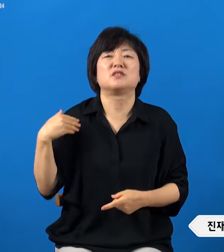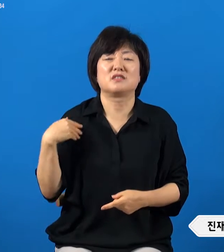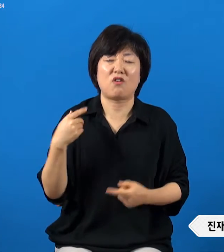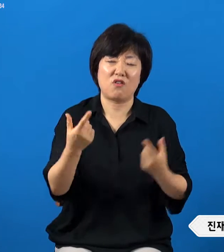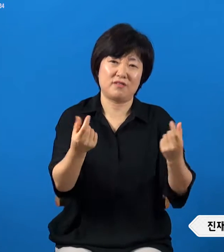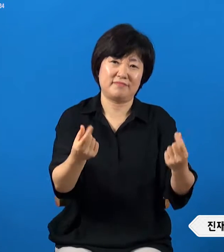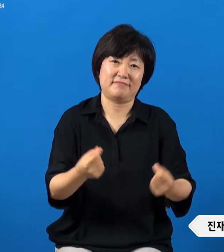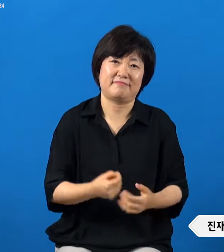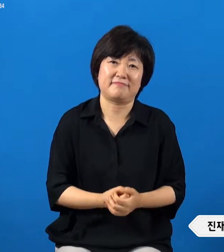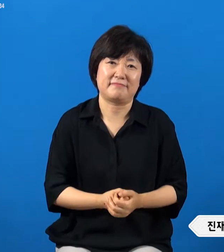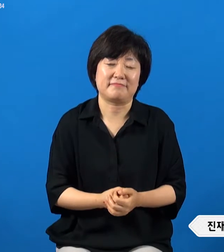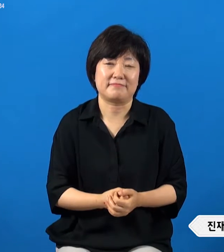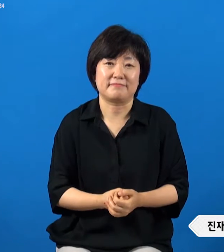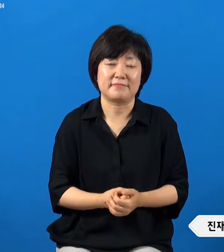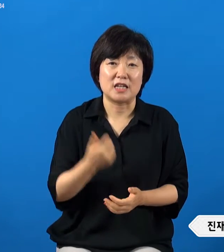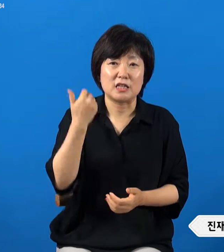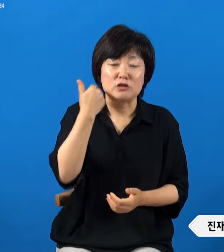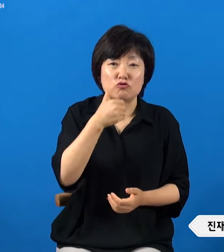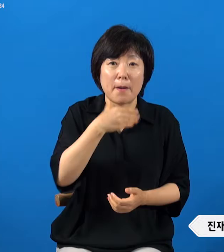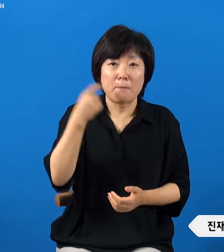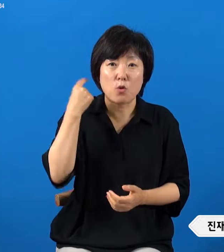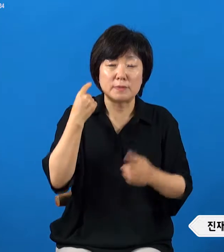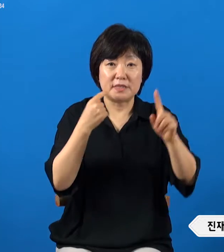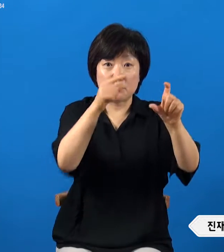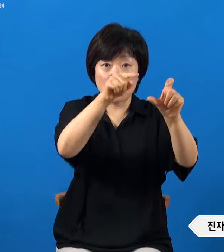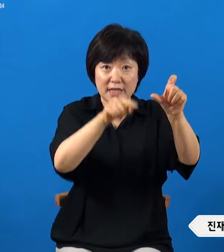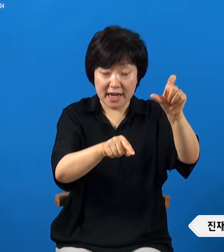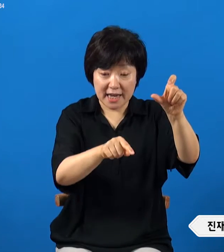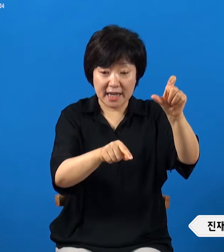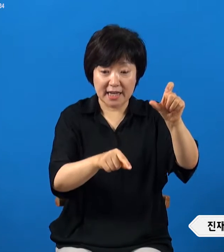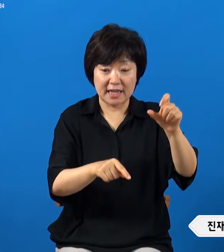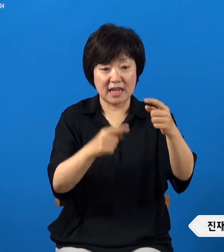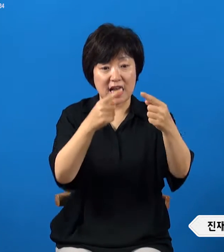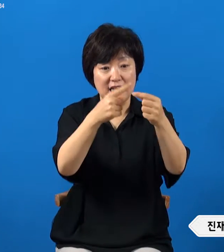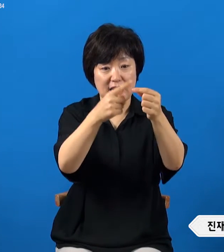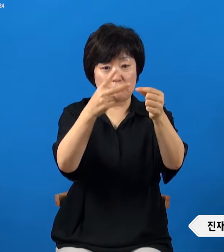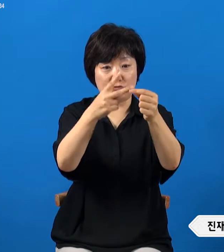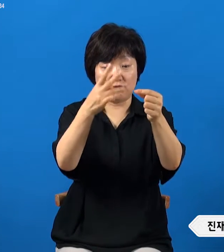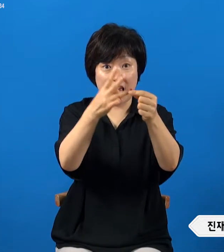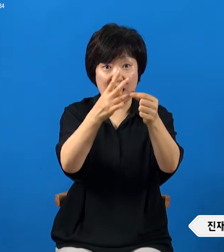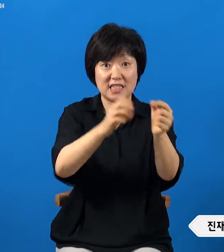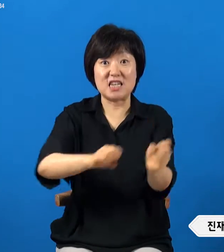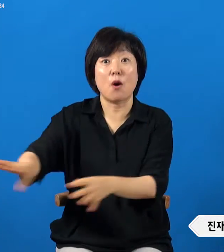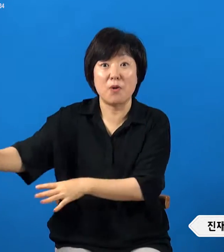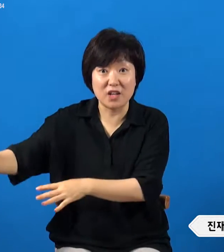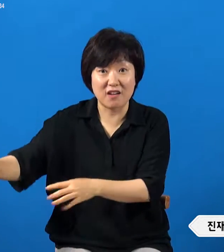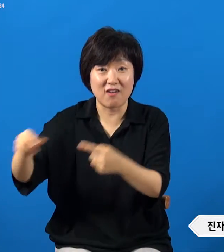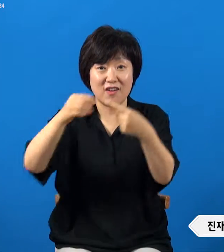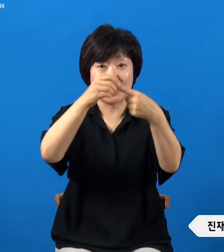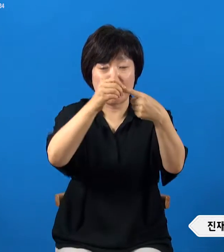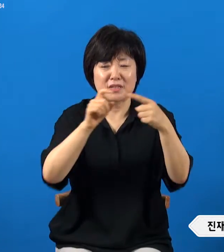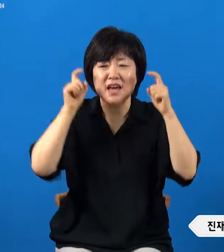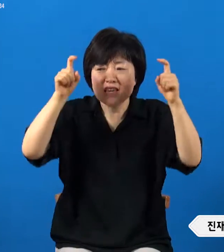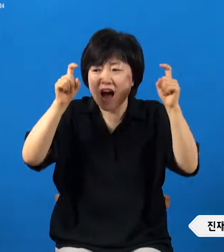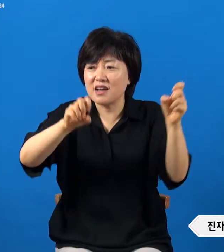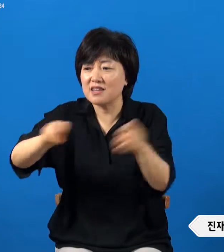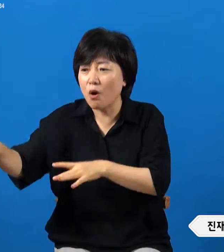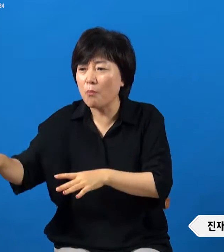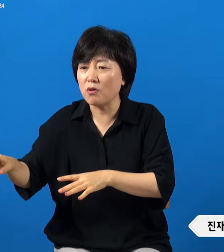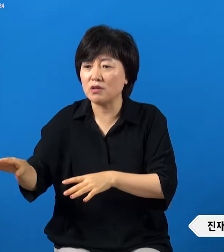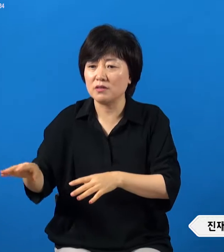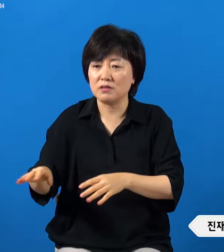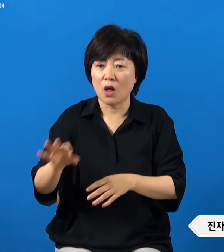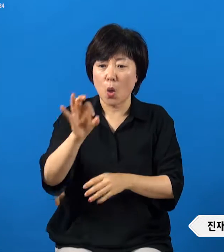못합니다. 누가복음 15장에 우리는 세 가지 잃었던 것들을 보게 됩니다. 양을 잃어버린 목자를